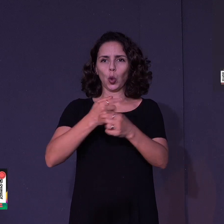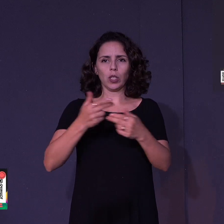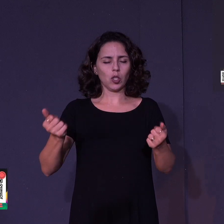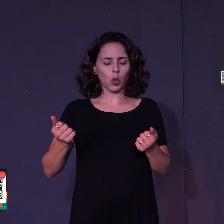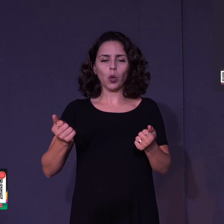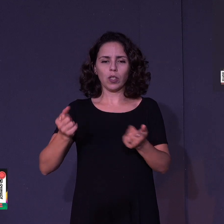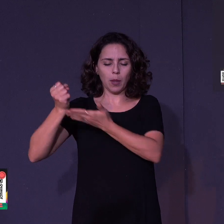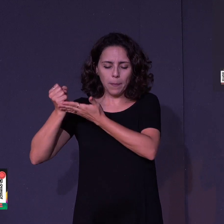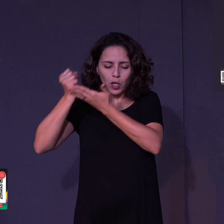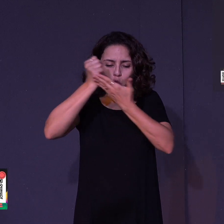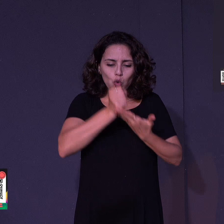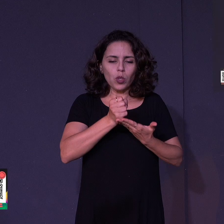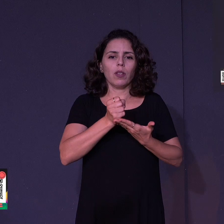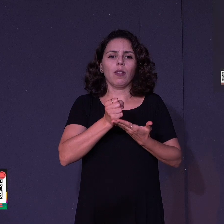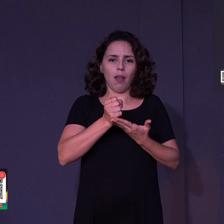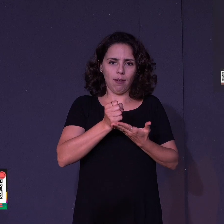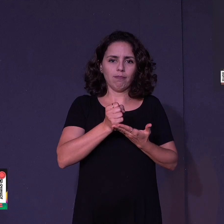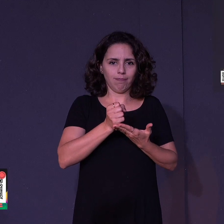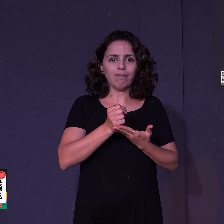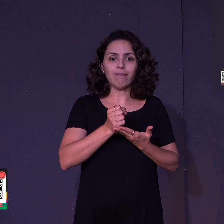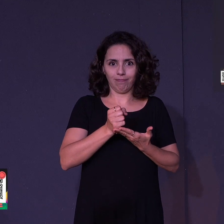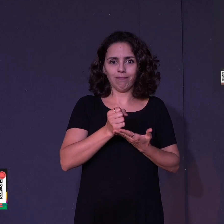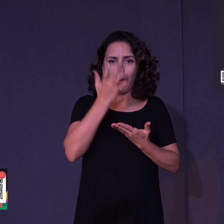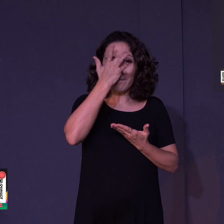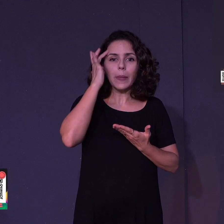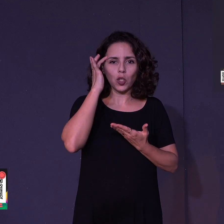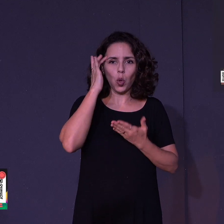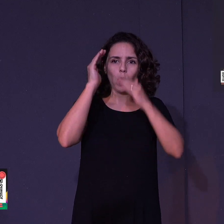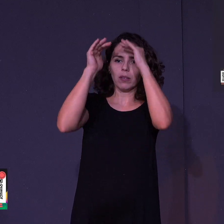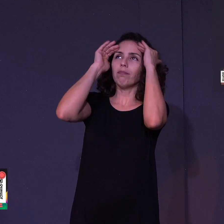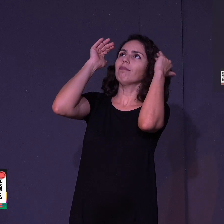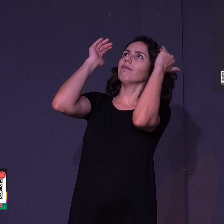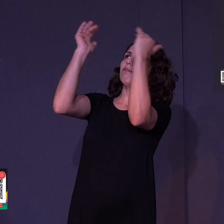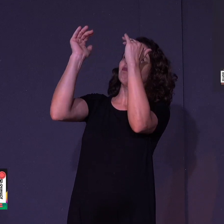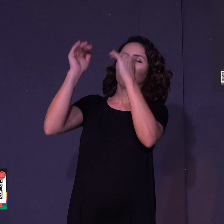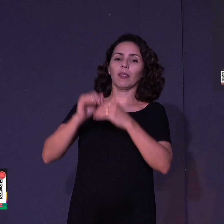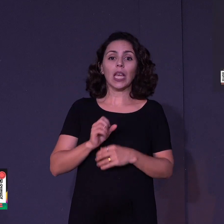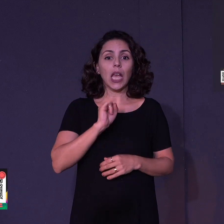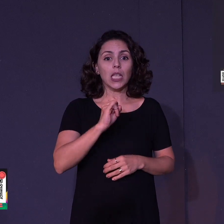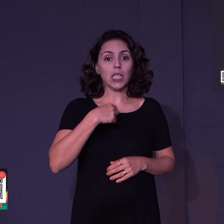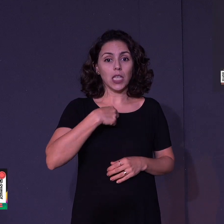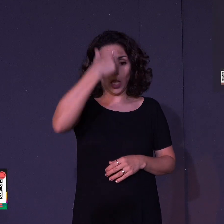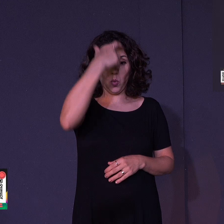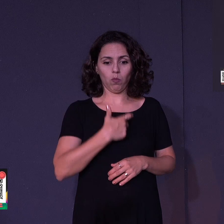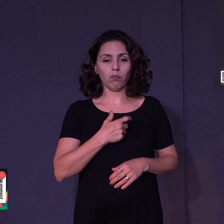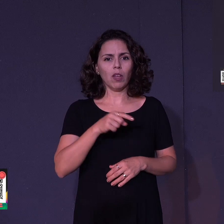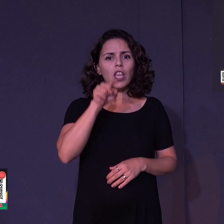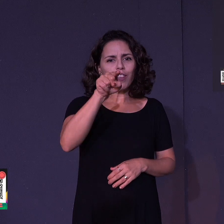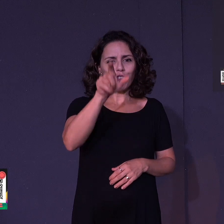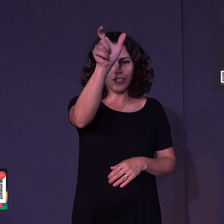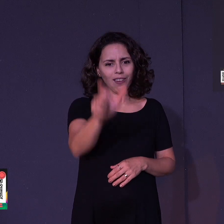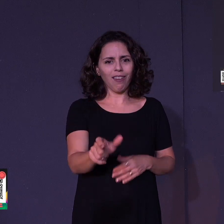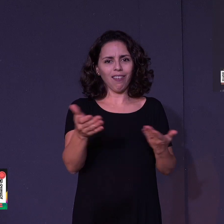seu propósito. Nós fomos chamados. Se você está aqui, eu estou aqui, é porque nós fomos chamados pelo Senhor. O Senhor